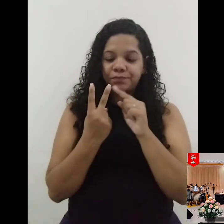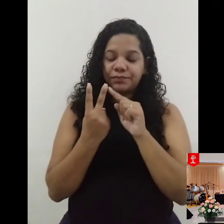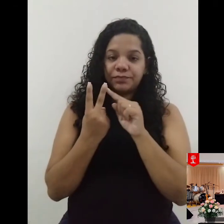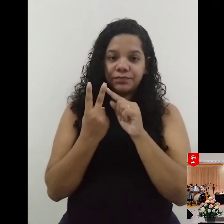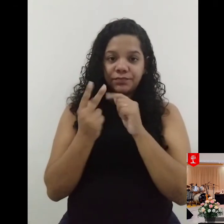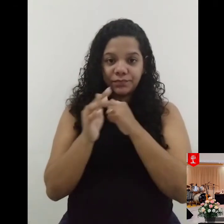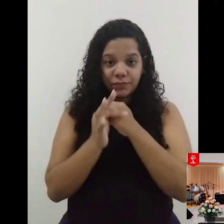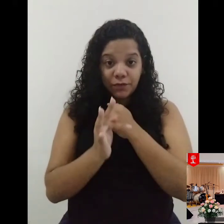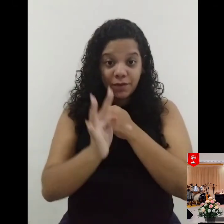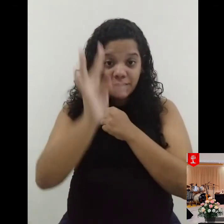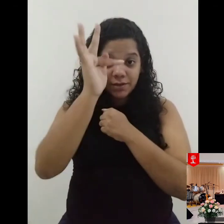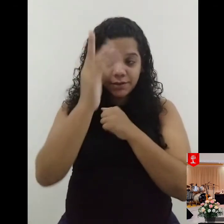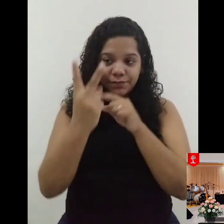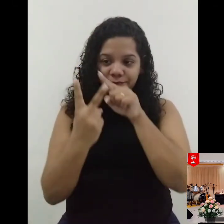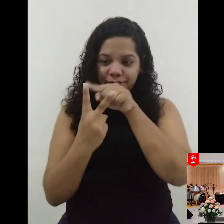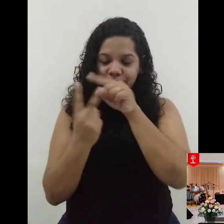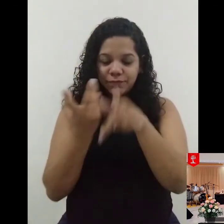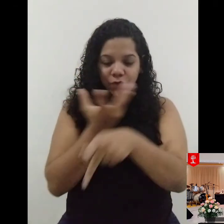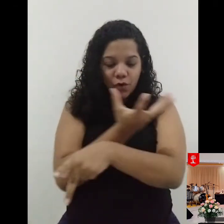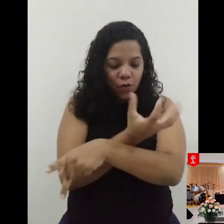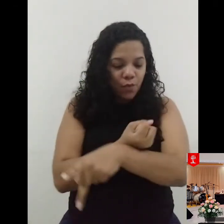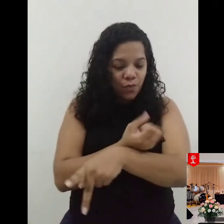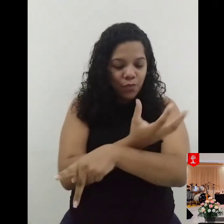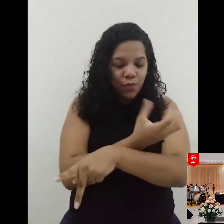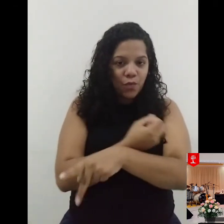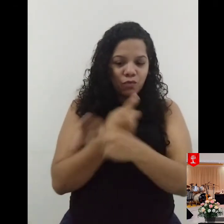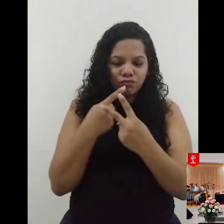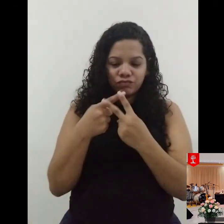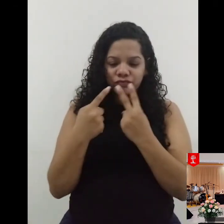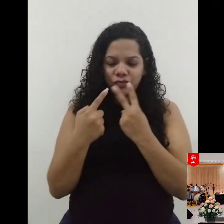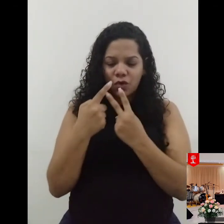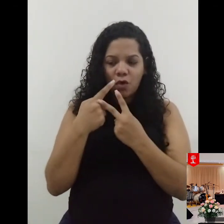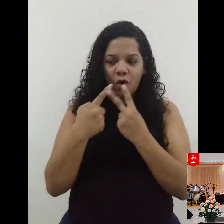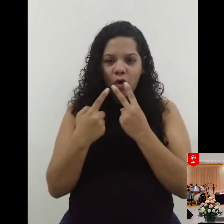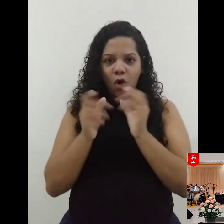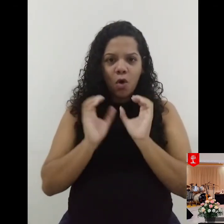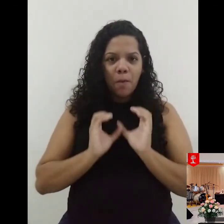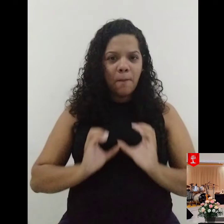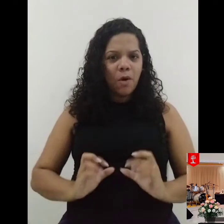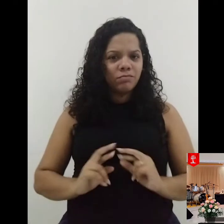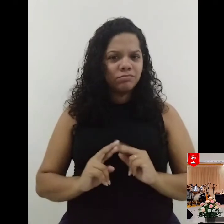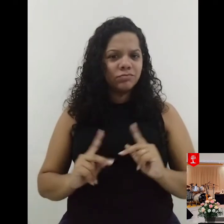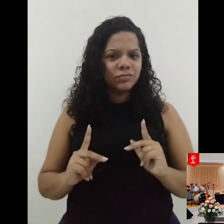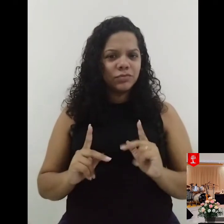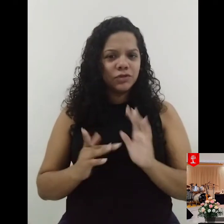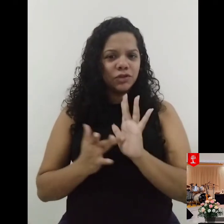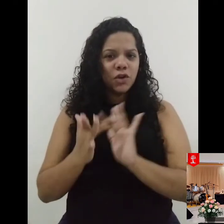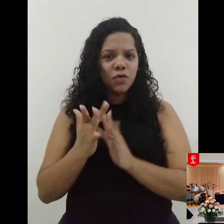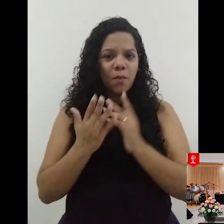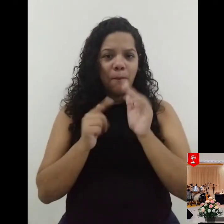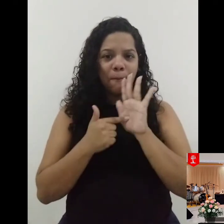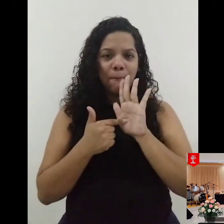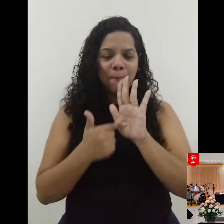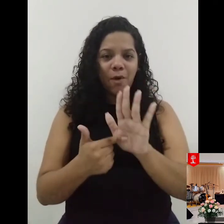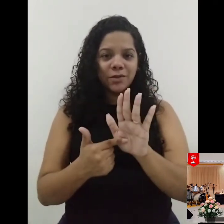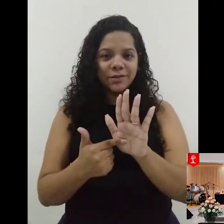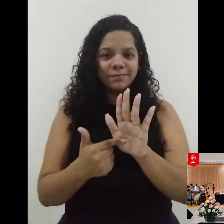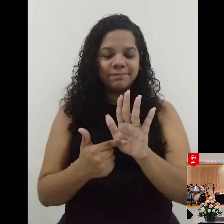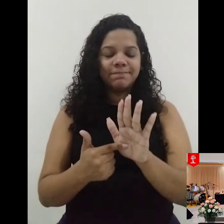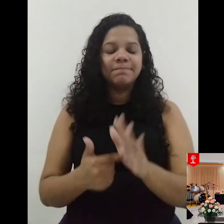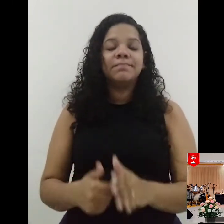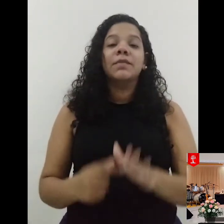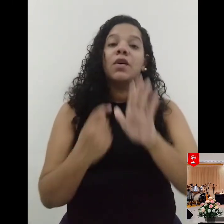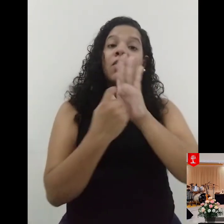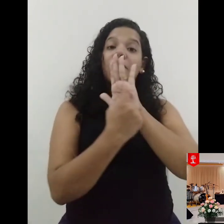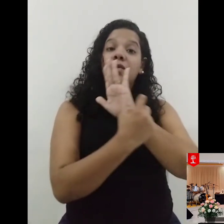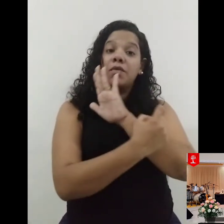atitudes? Aí Jesus diz: eu lhes digo que este homem, uma referência clara ao